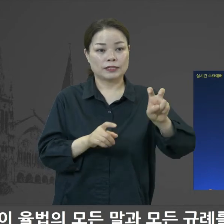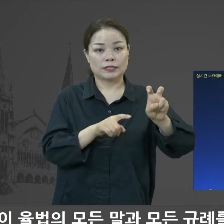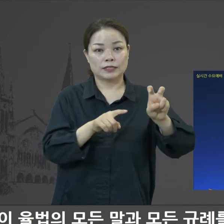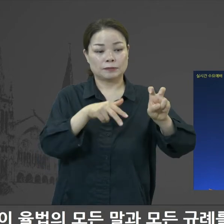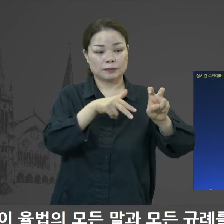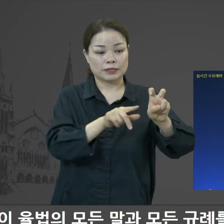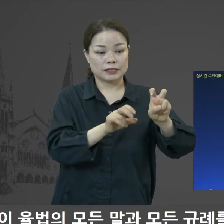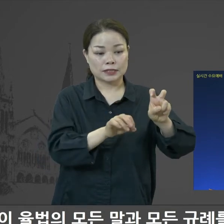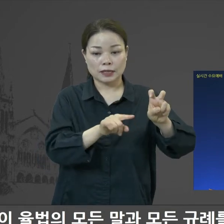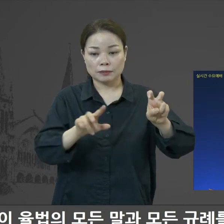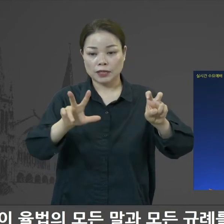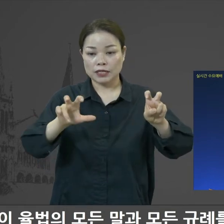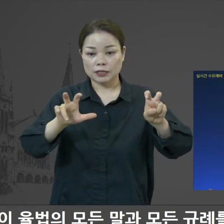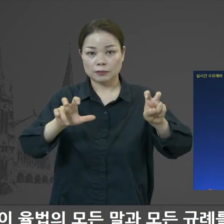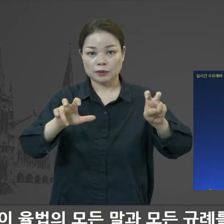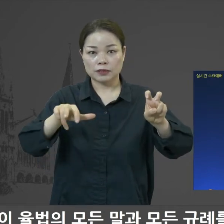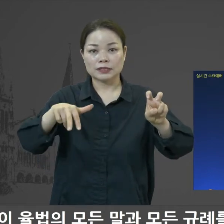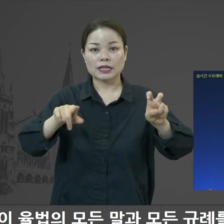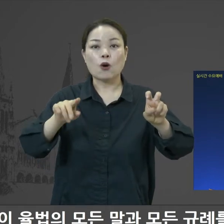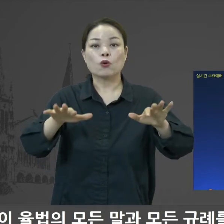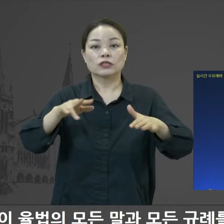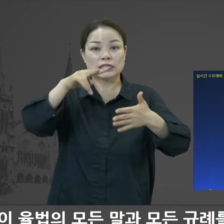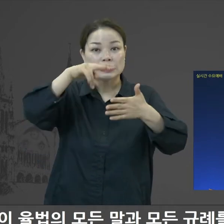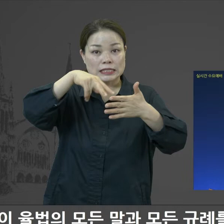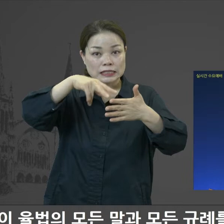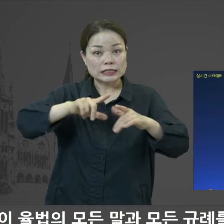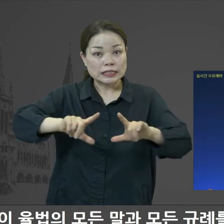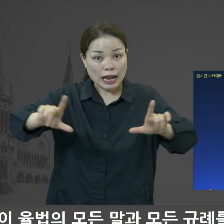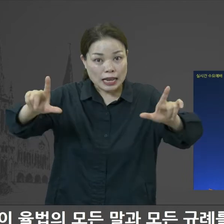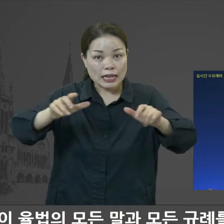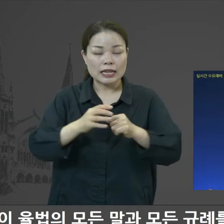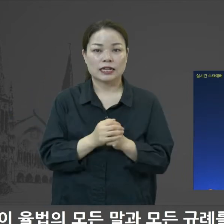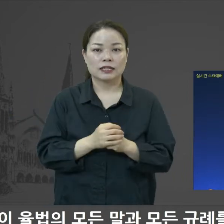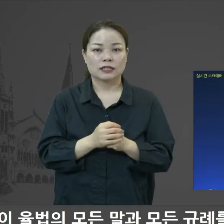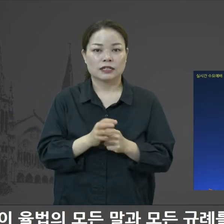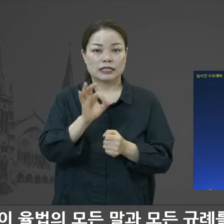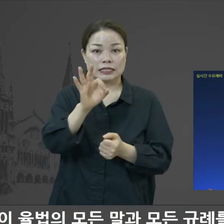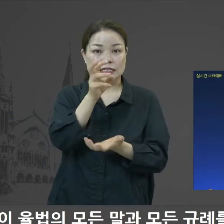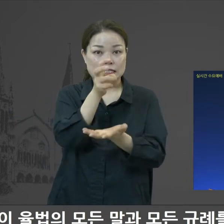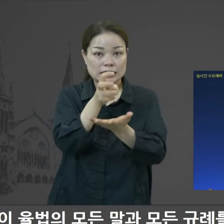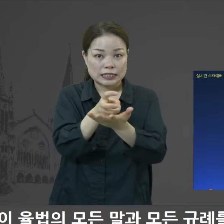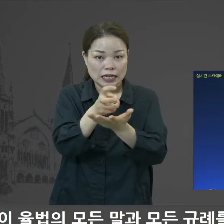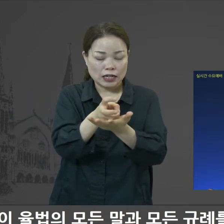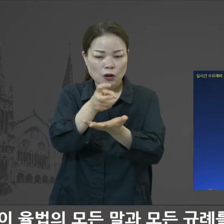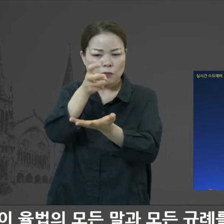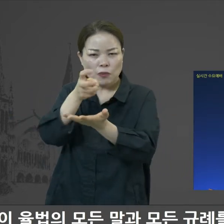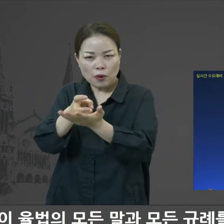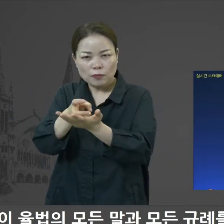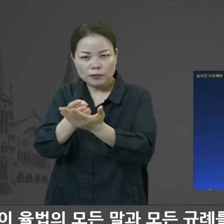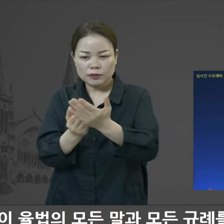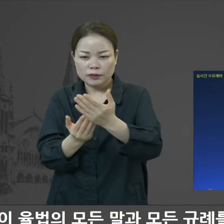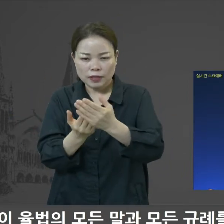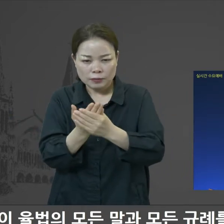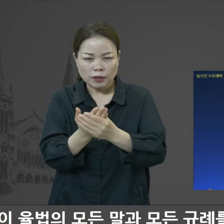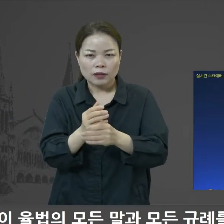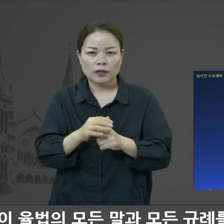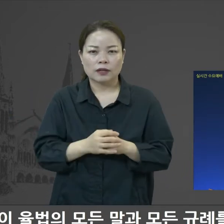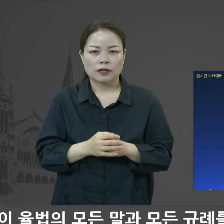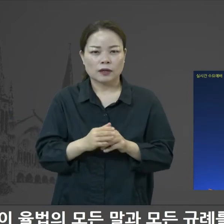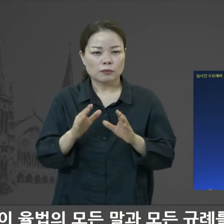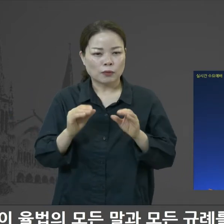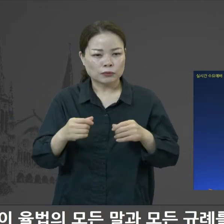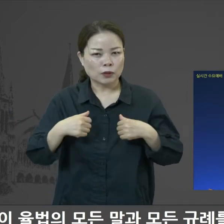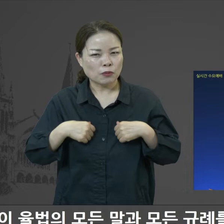20장부터 25장까지 출애굽기 읽으실 텐데, 이제 신명기 10계명 나오고 이제 범 이야기 나오면 이제 점점